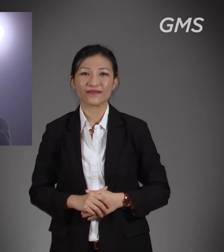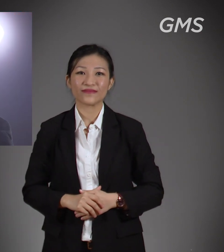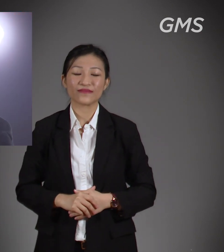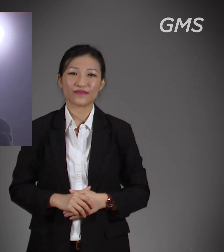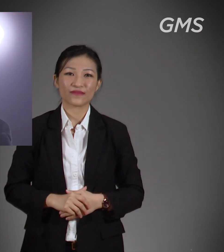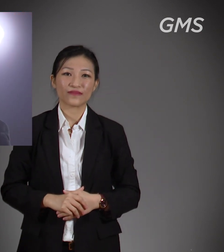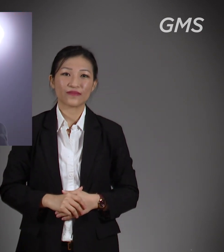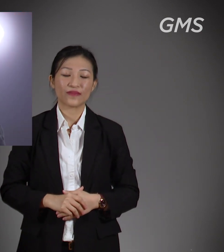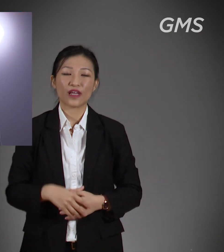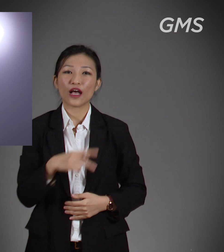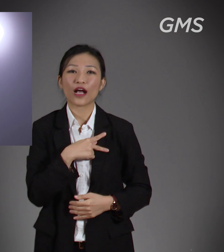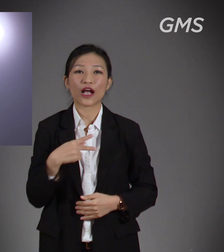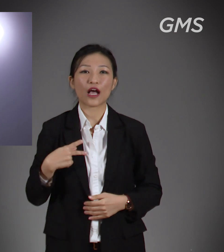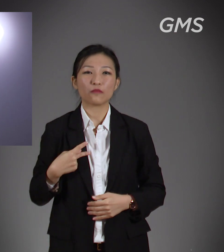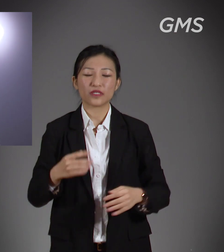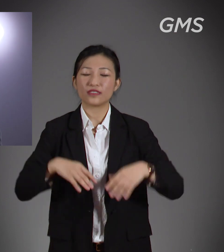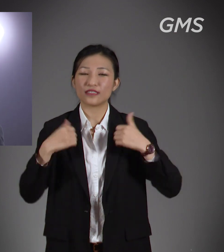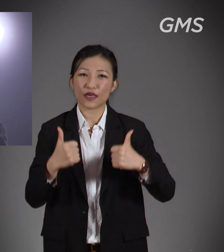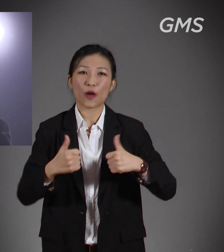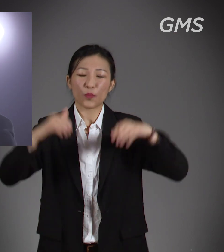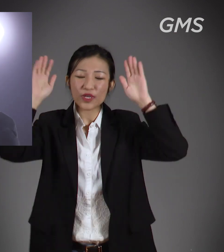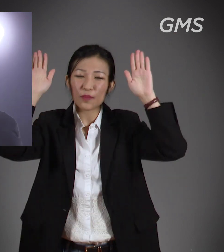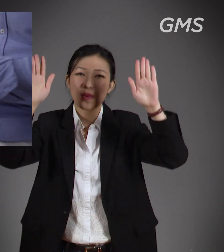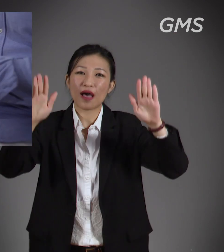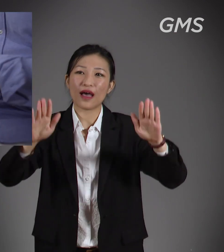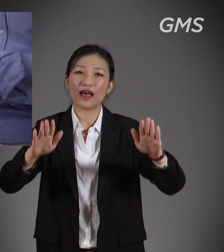Kami siap menyembah-Mu. Masuk lebih dalam hadirat-Mu Tuhan.